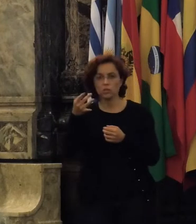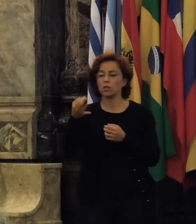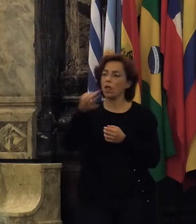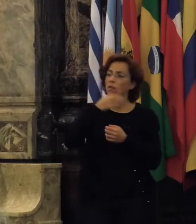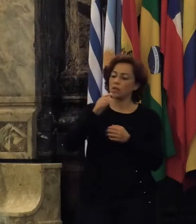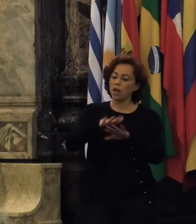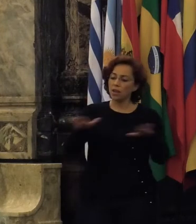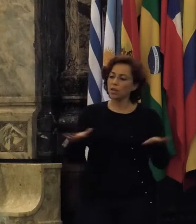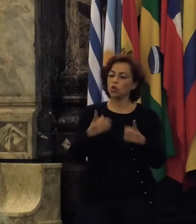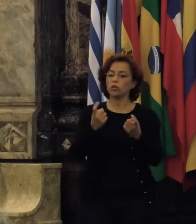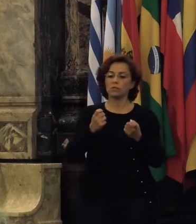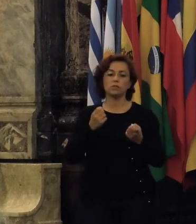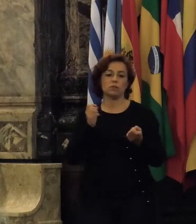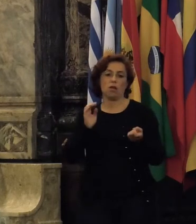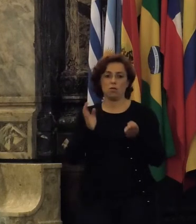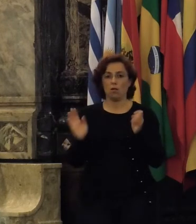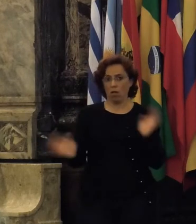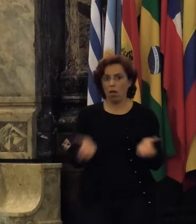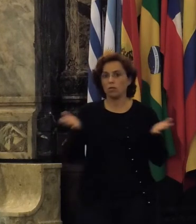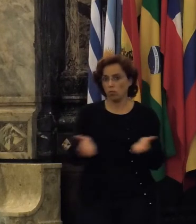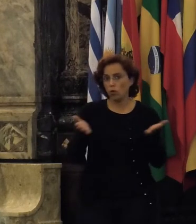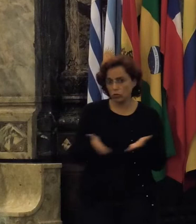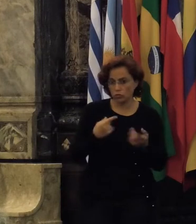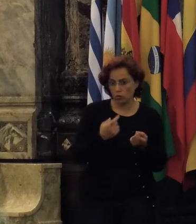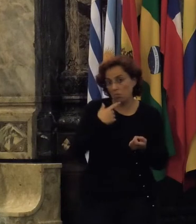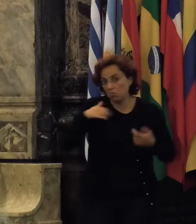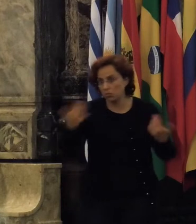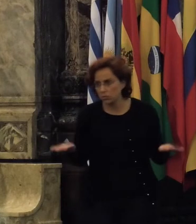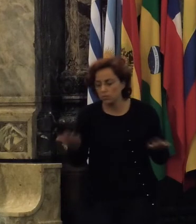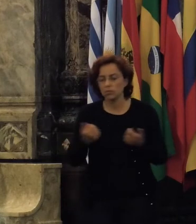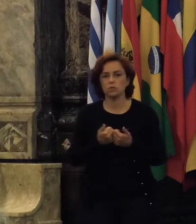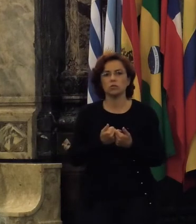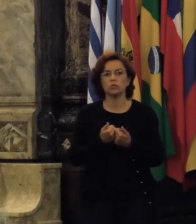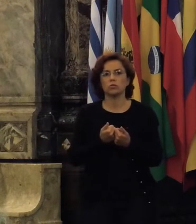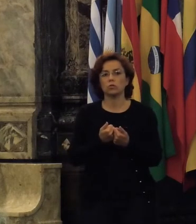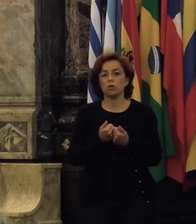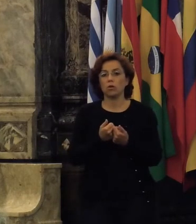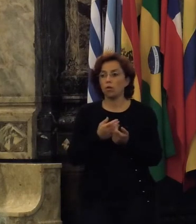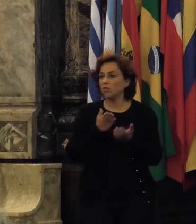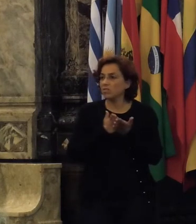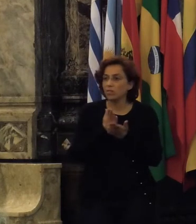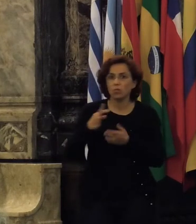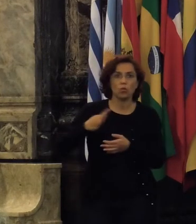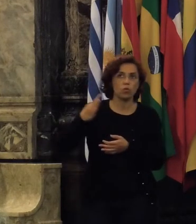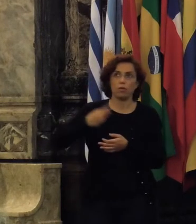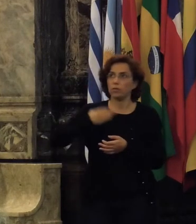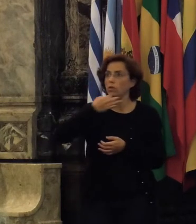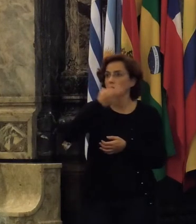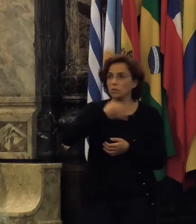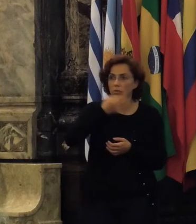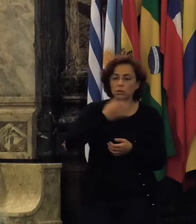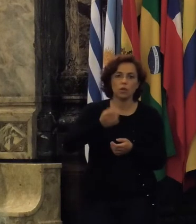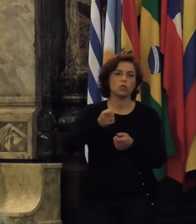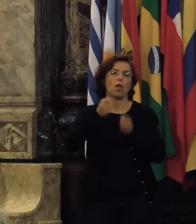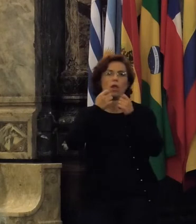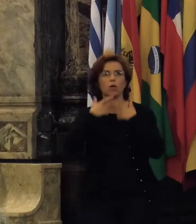que los niños necesitan estimulación? Por ejemplo, ¿no lo dijimos toda la vida? ¿No hablamos del baño del